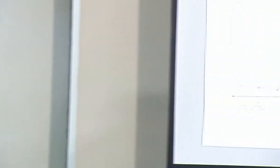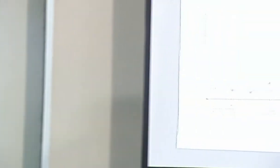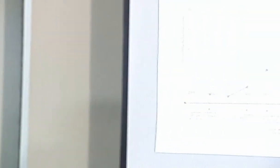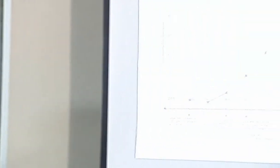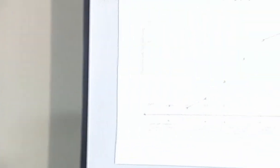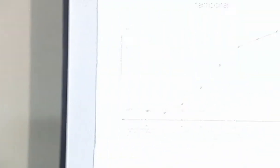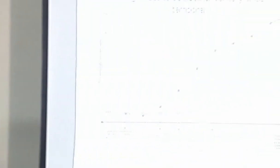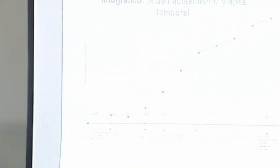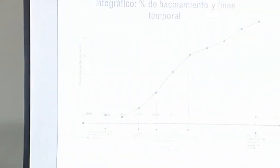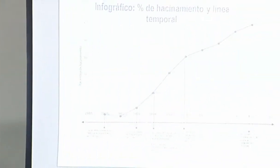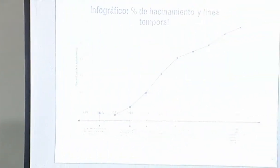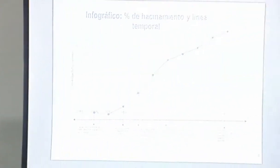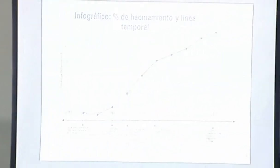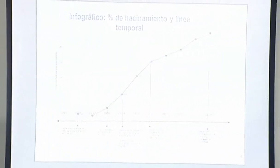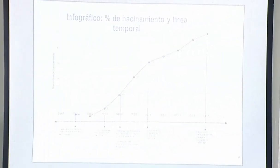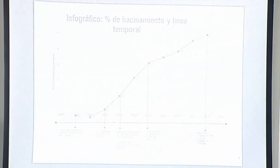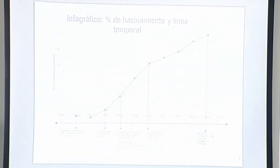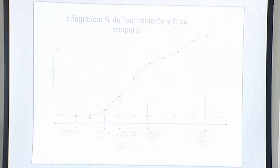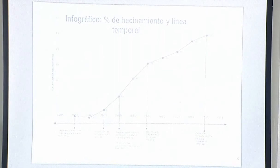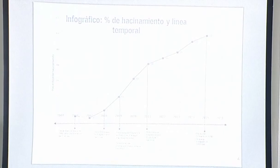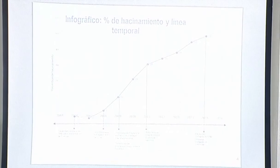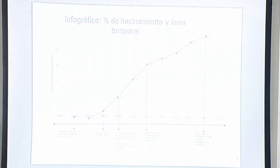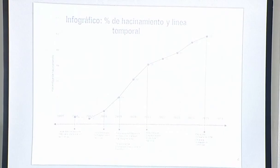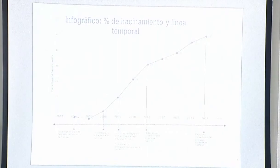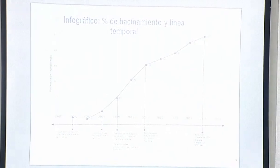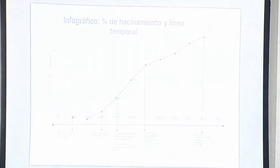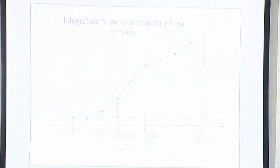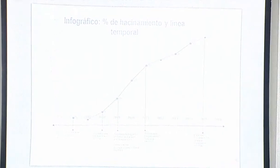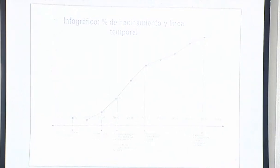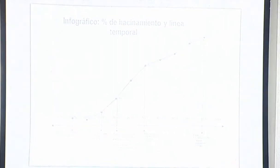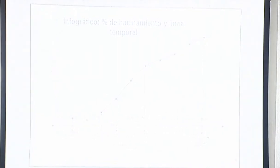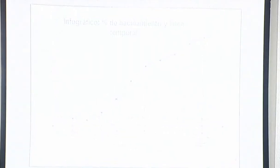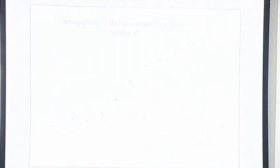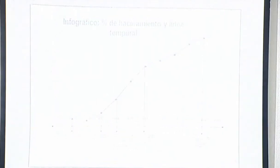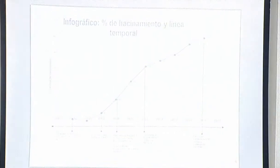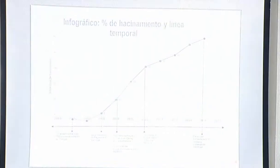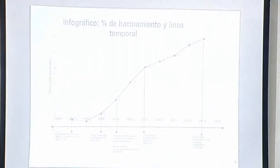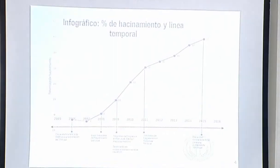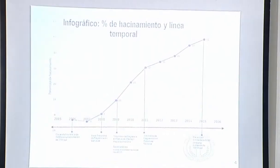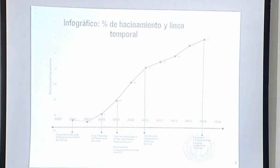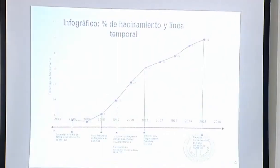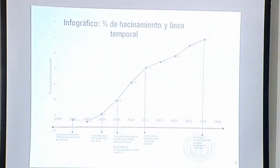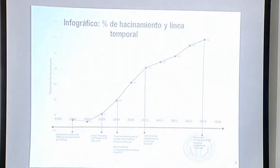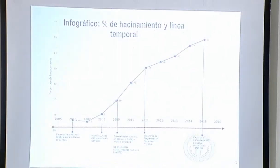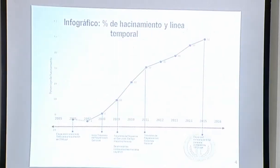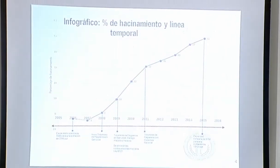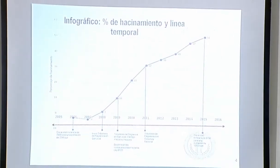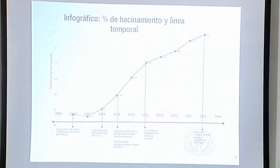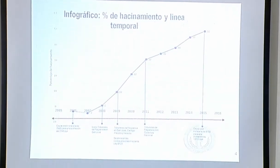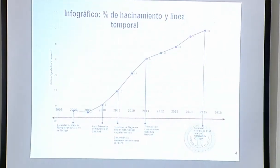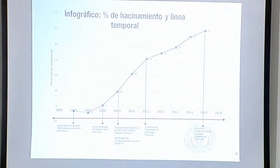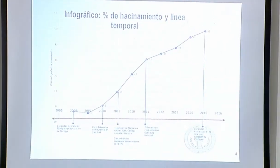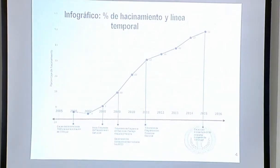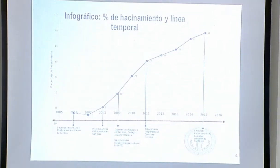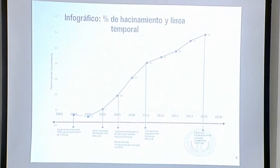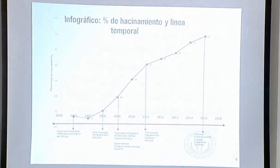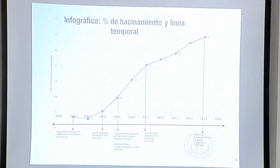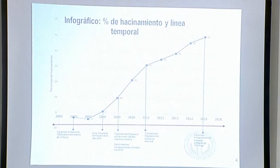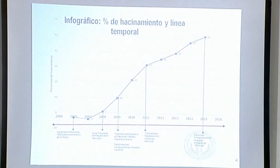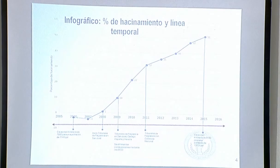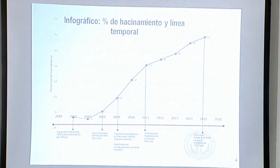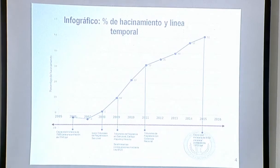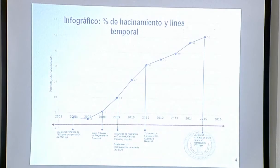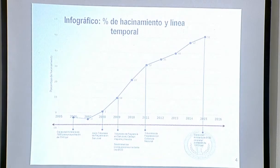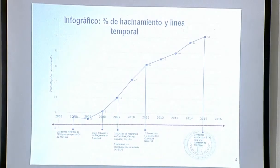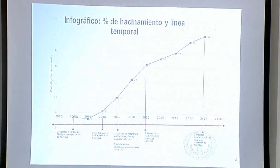no alcanzaba ese número. Sin embargo, en ese momento que es para el año 2006, hacia acá empieza a repuntarse